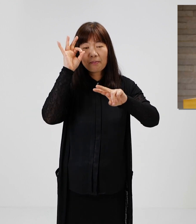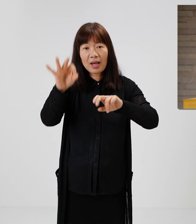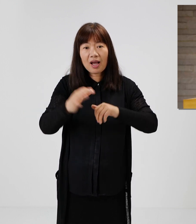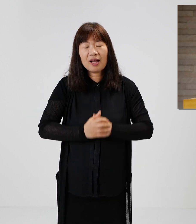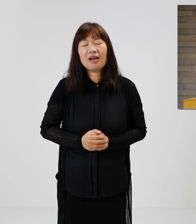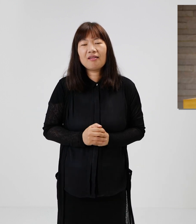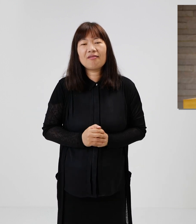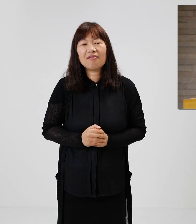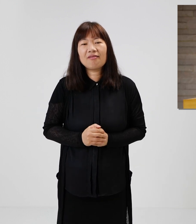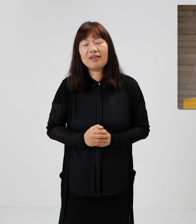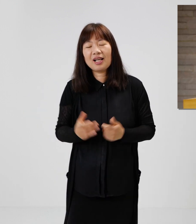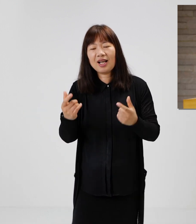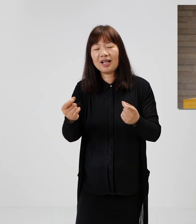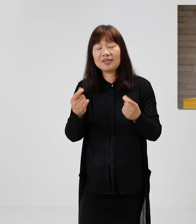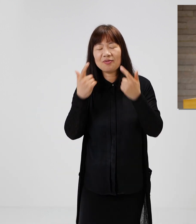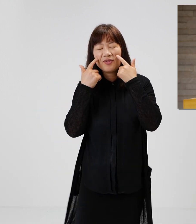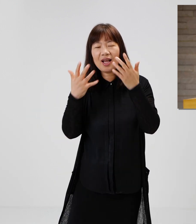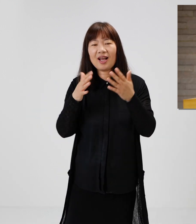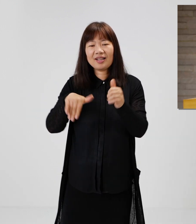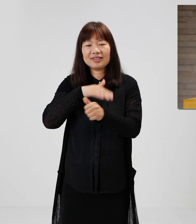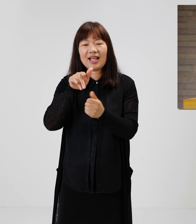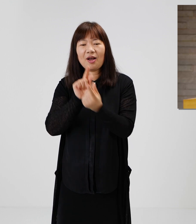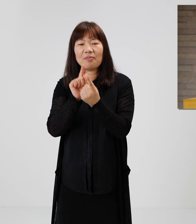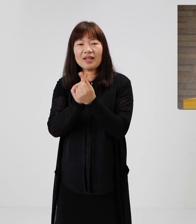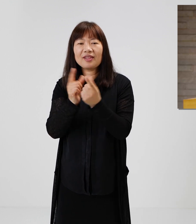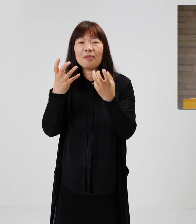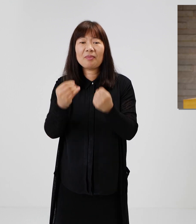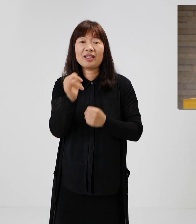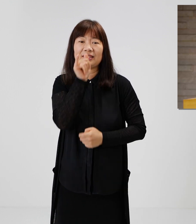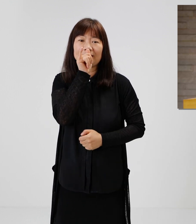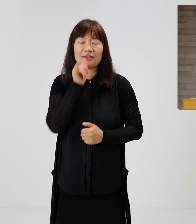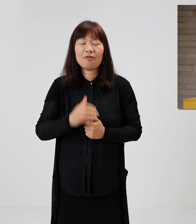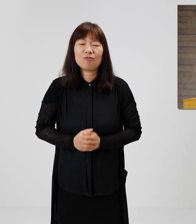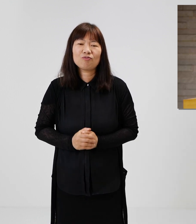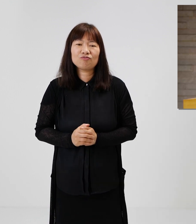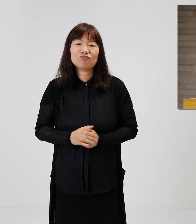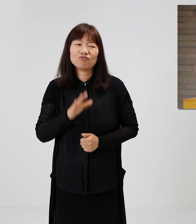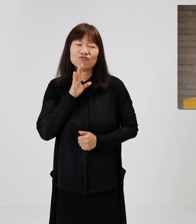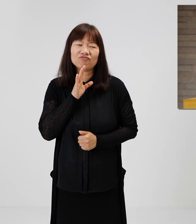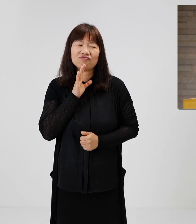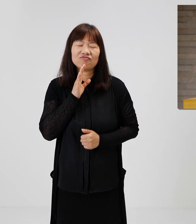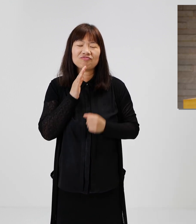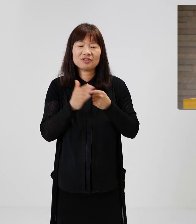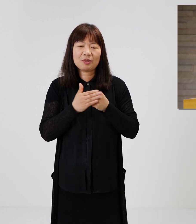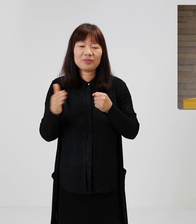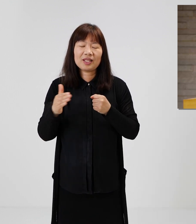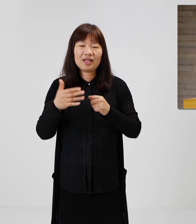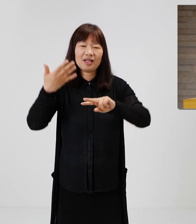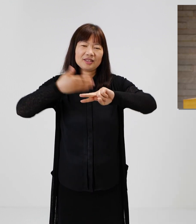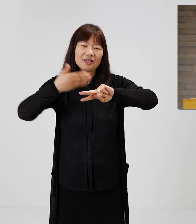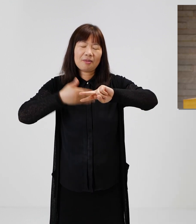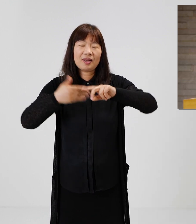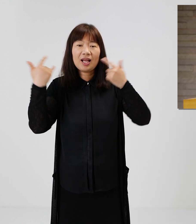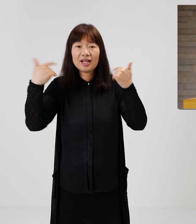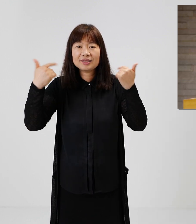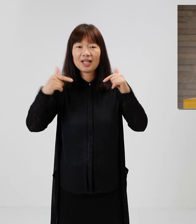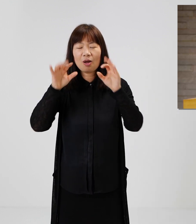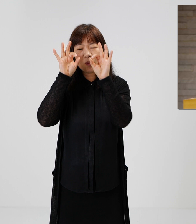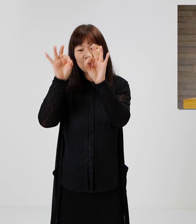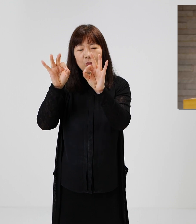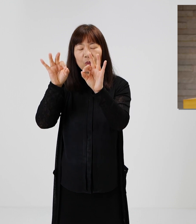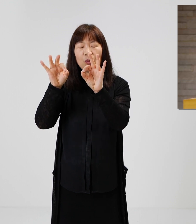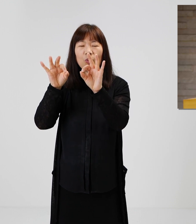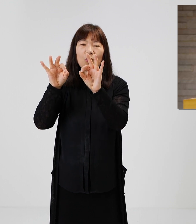뭐 이런 리얼한 상황들이 얼마나 많아요. 그렇잖아요? 예. 그래서 그 드라마를 꼭